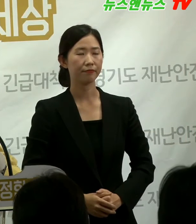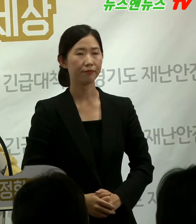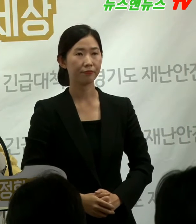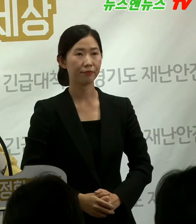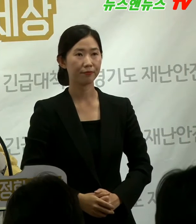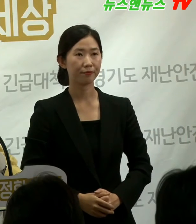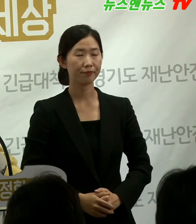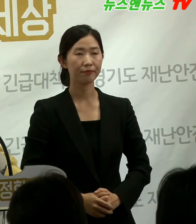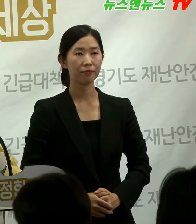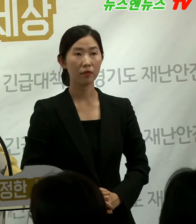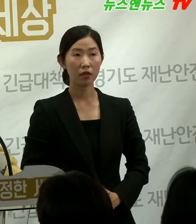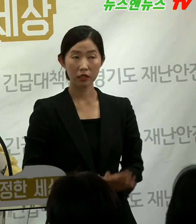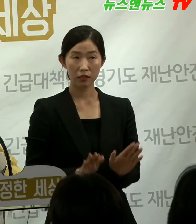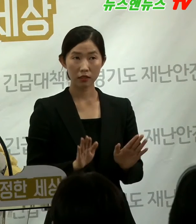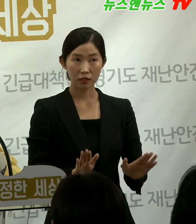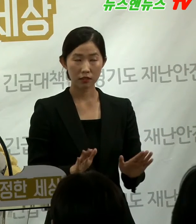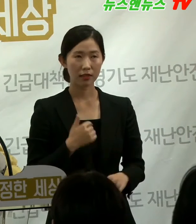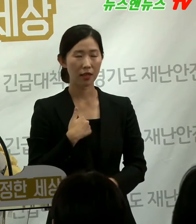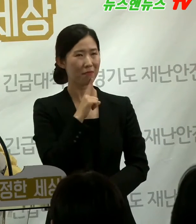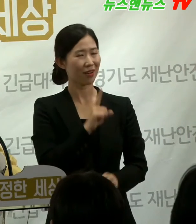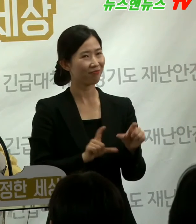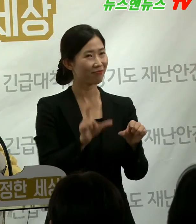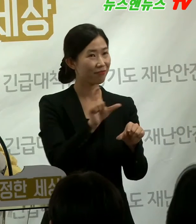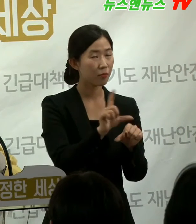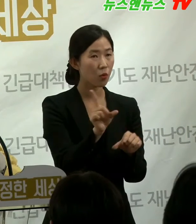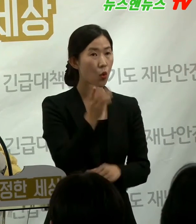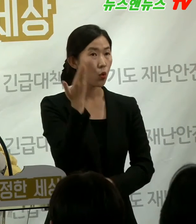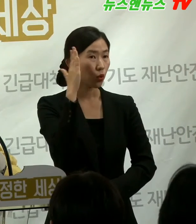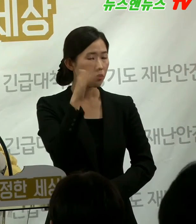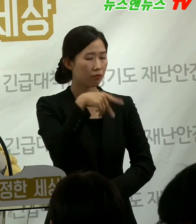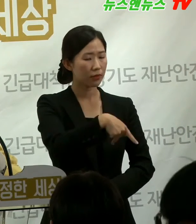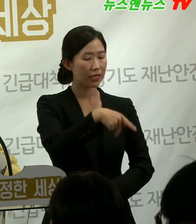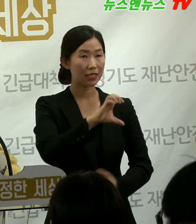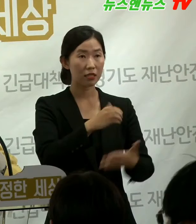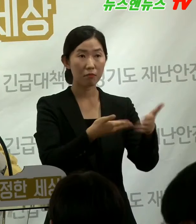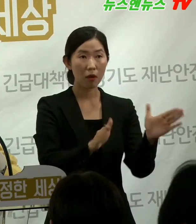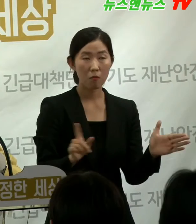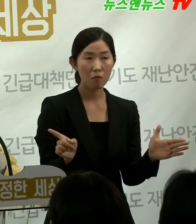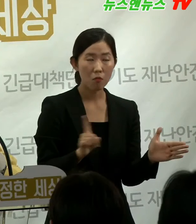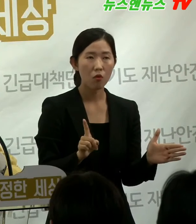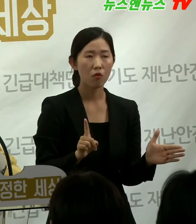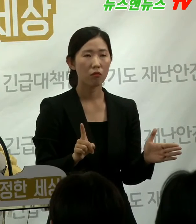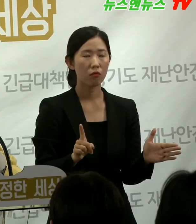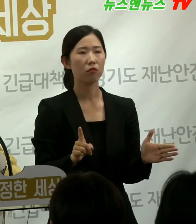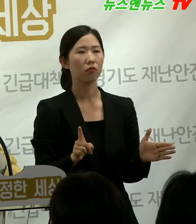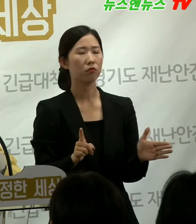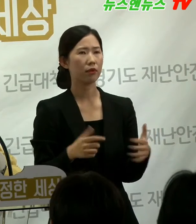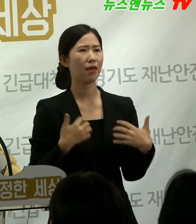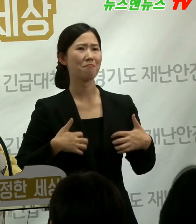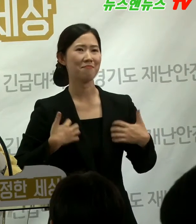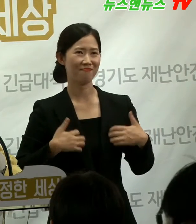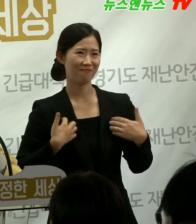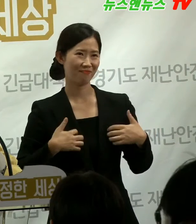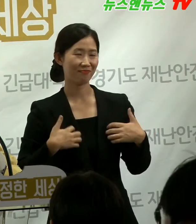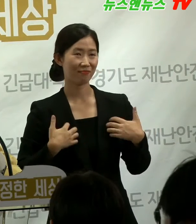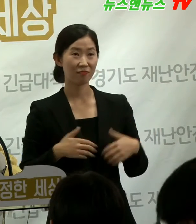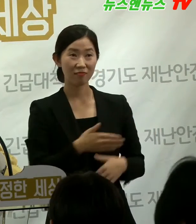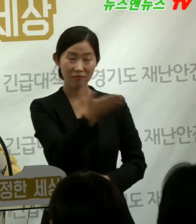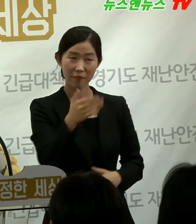요즘 PC방이 단순히 PC만 이용하는 것이 아니라 주로 이제 온라인 게임을 하고 있어서 가보신 분은